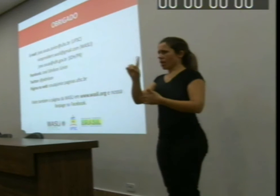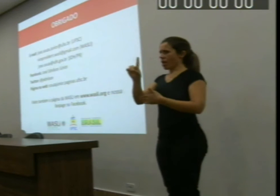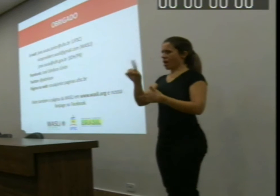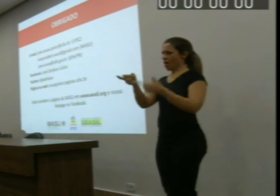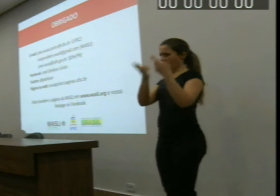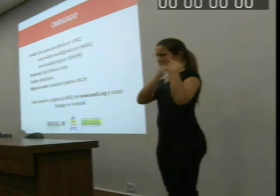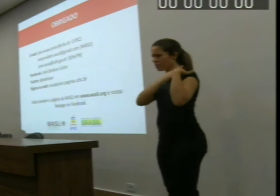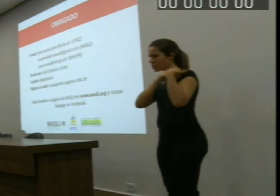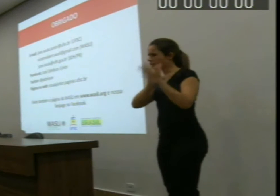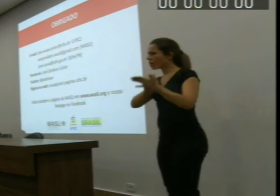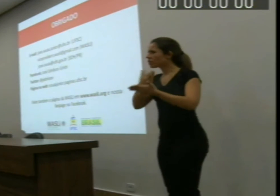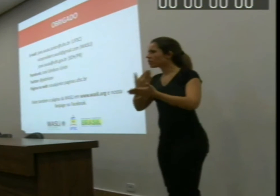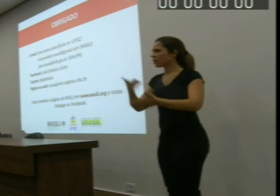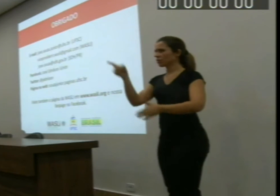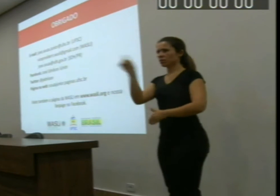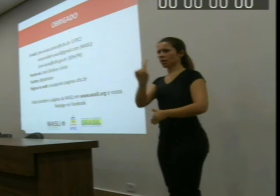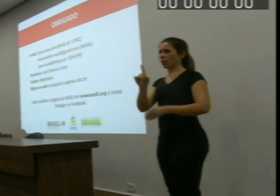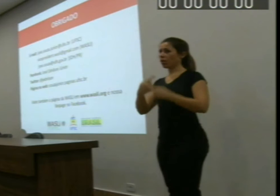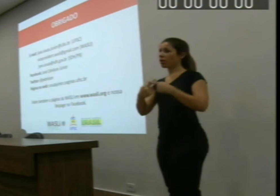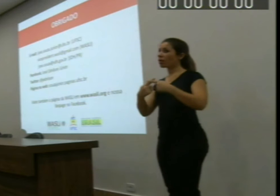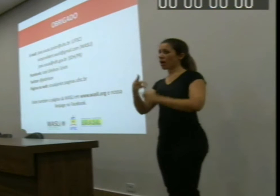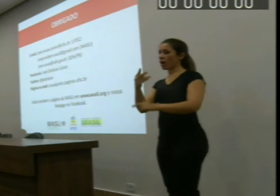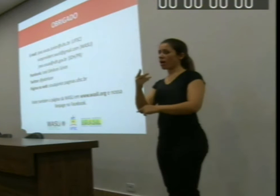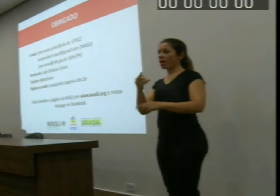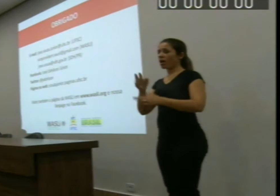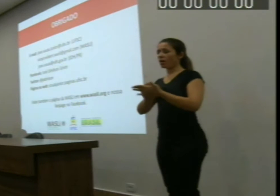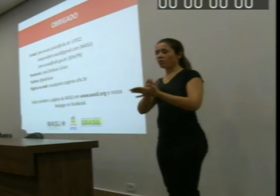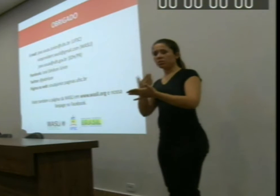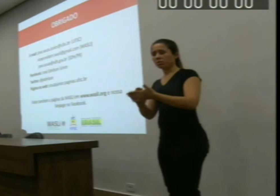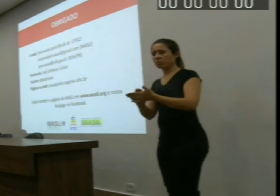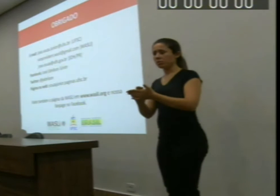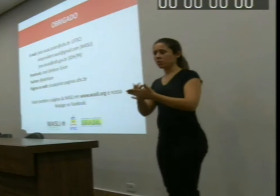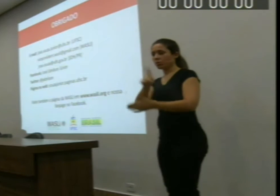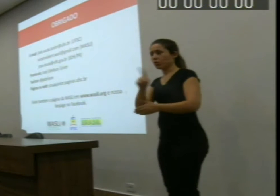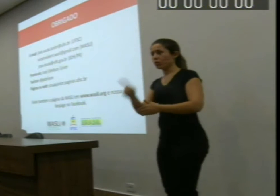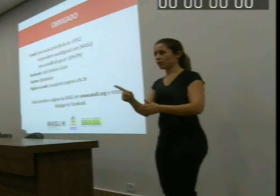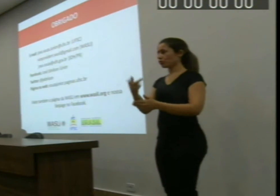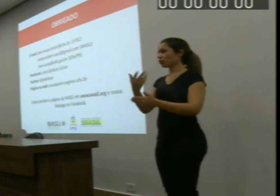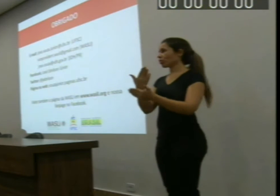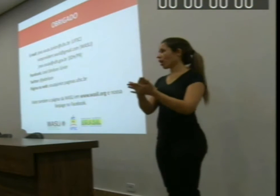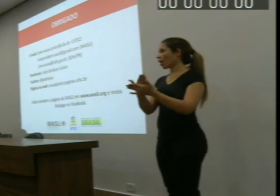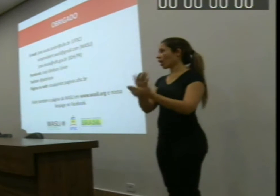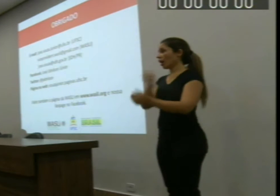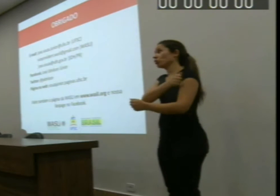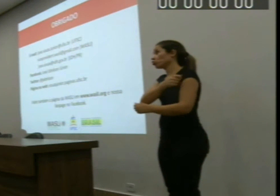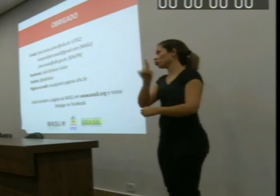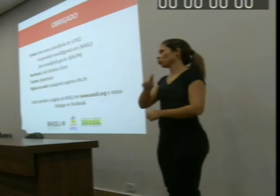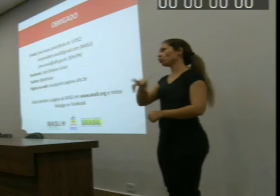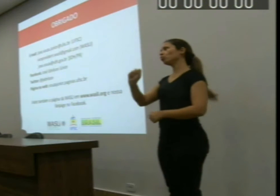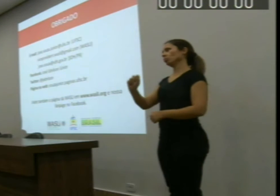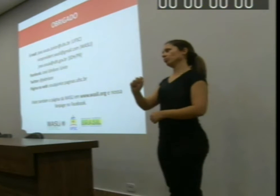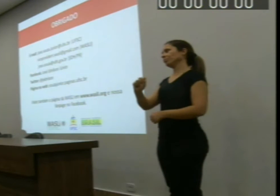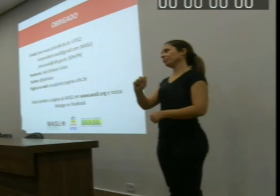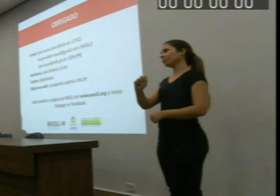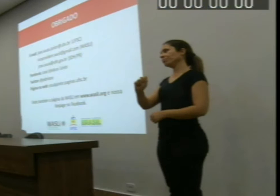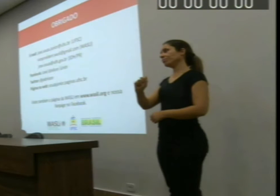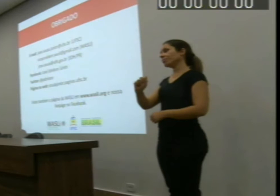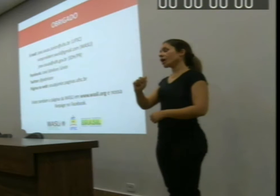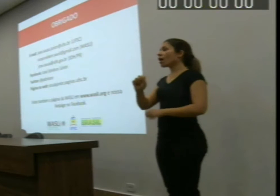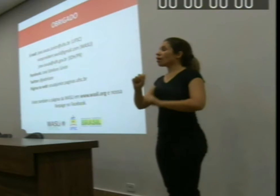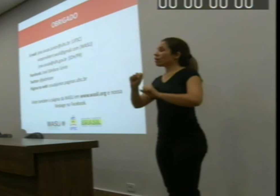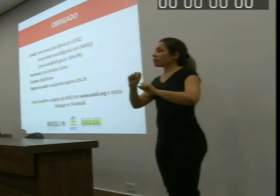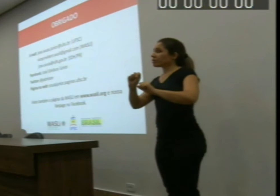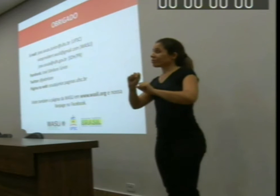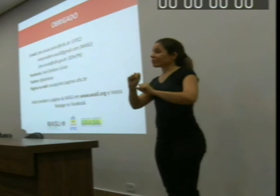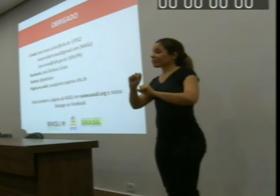professor daquele aluno ele pode ter como eu disse uma parcela essa responsabilidade Pode ser às vezes do professor